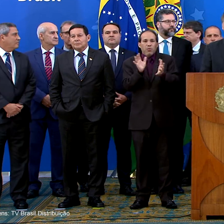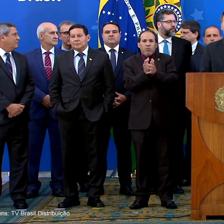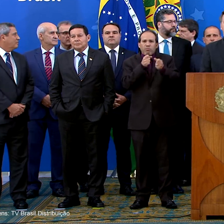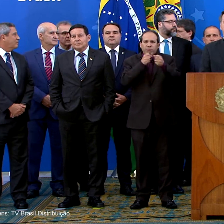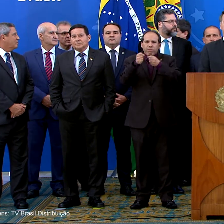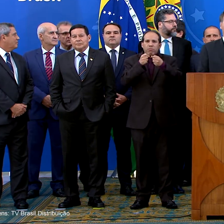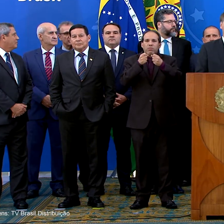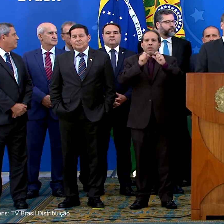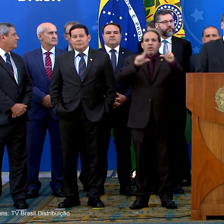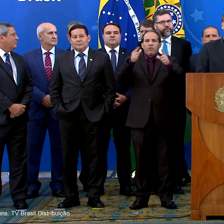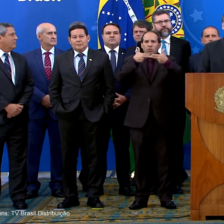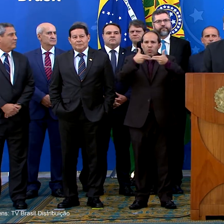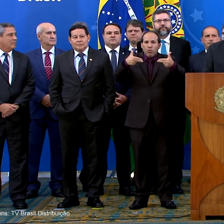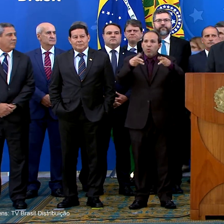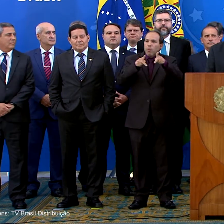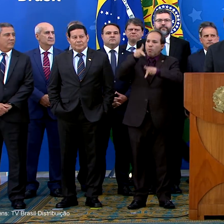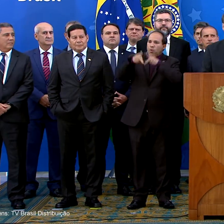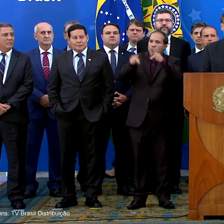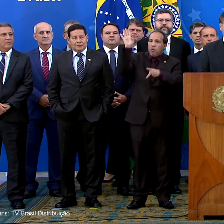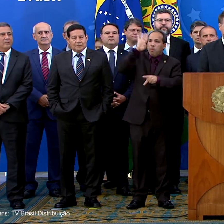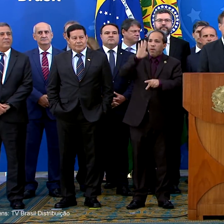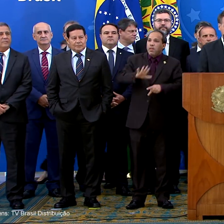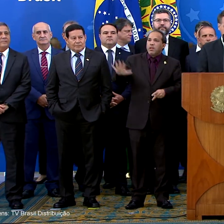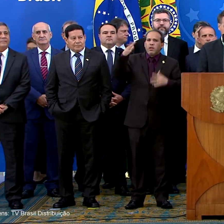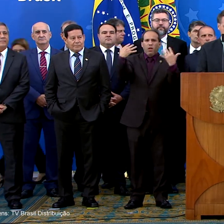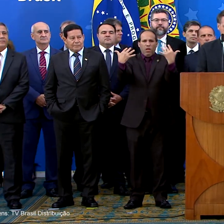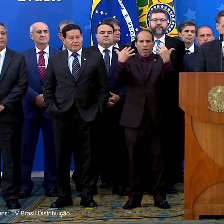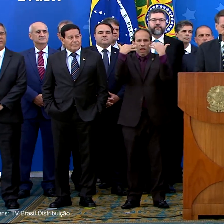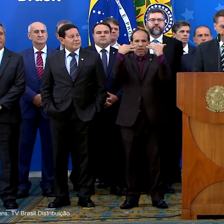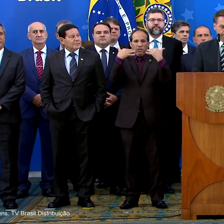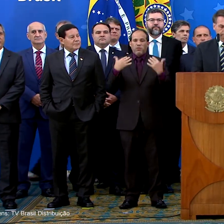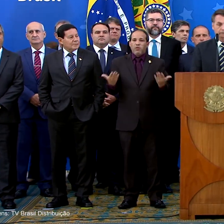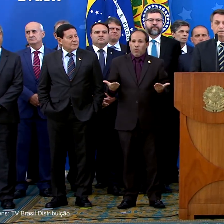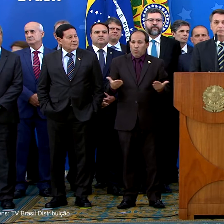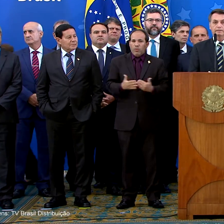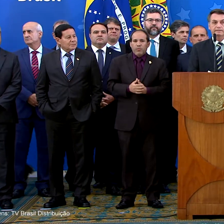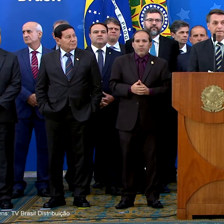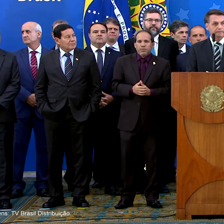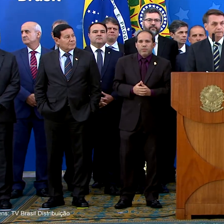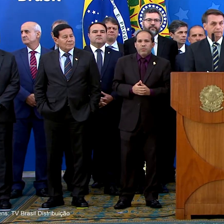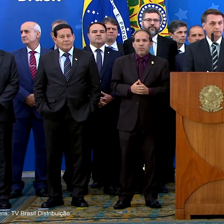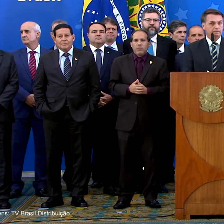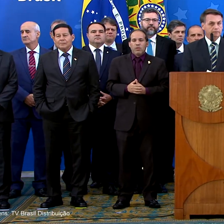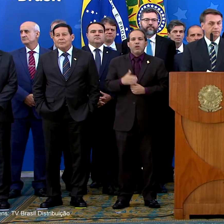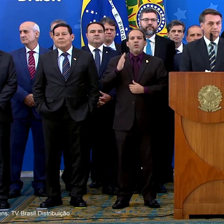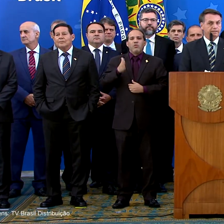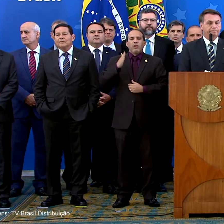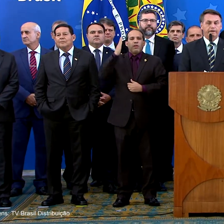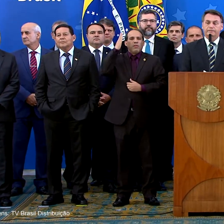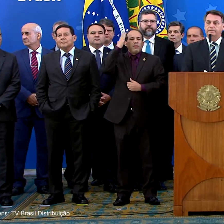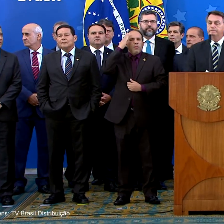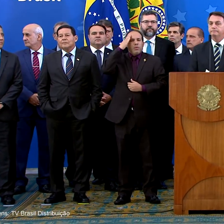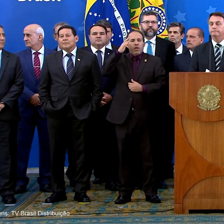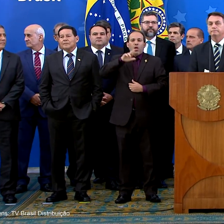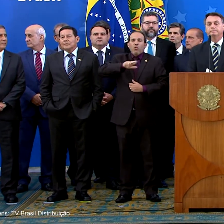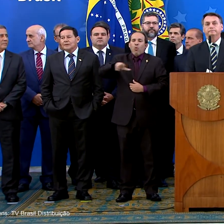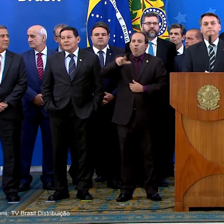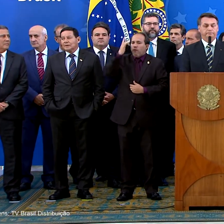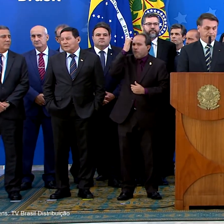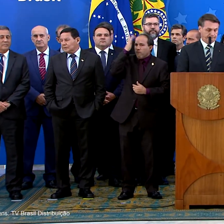o povo brasileiro que me assiste eu sabia que não seria